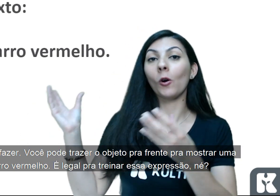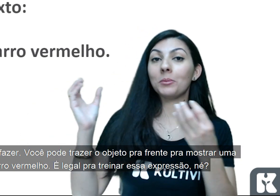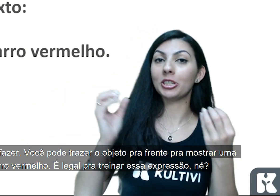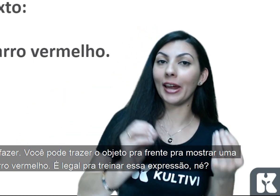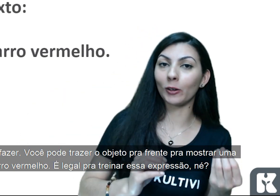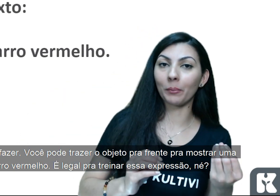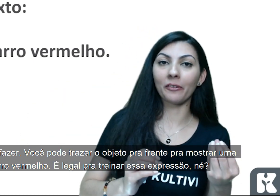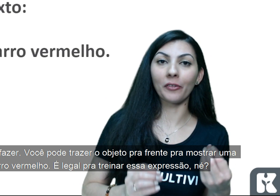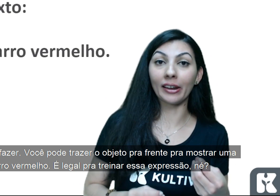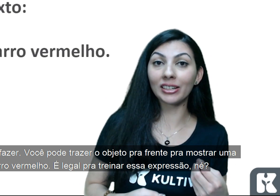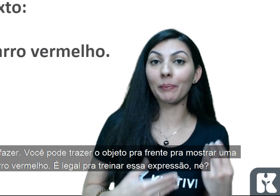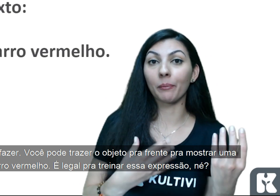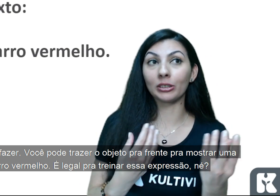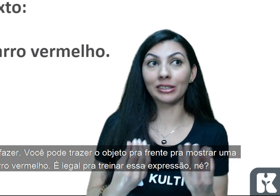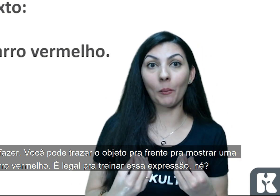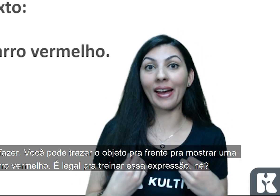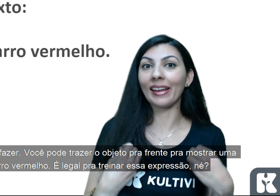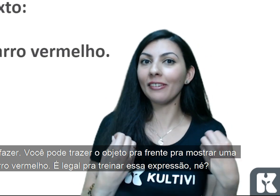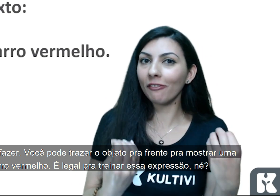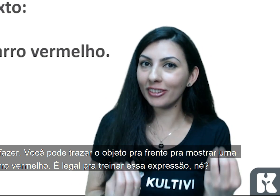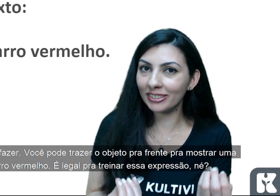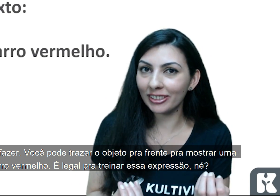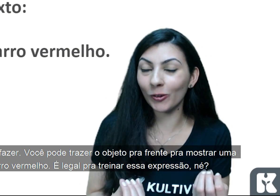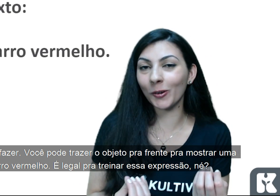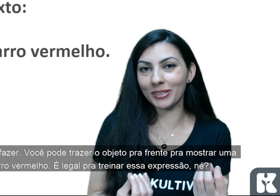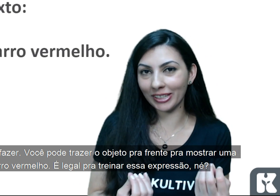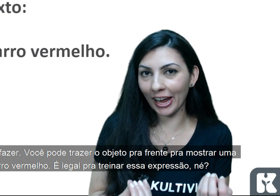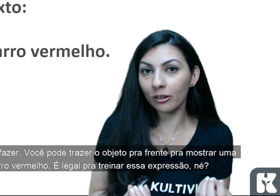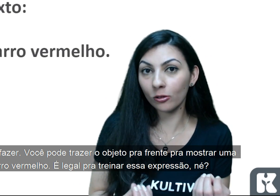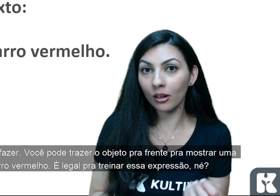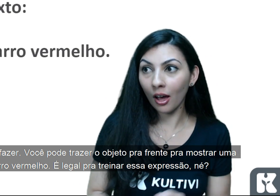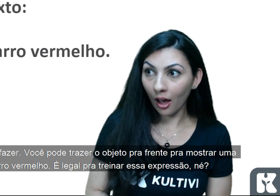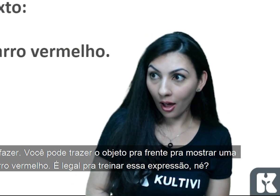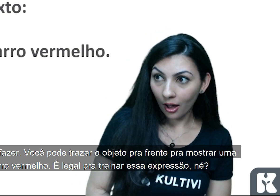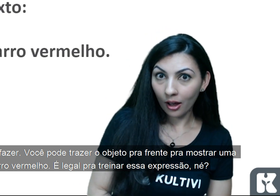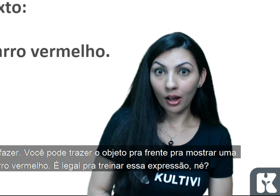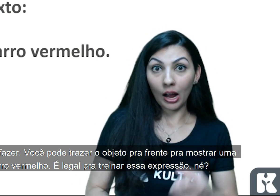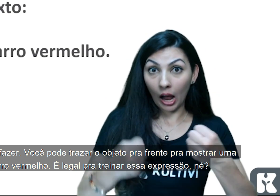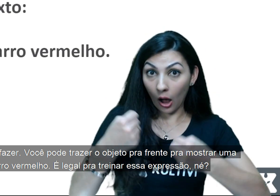trazer o objeto Para frente Para mostrar uma ênfase No objeto